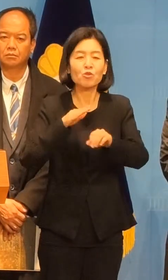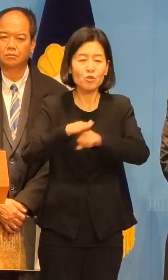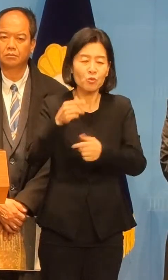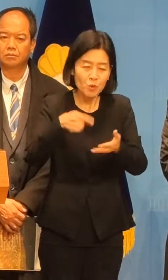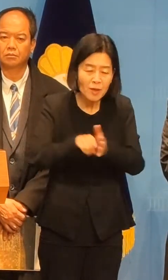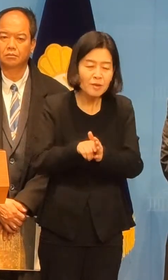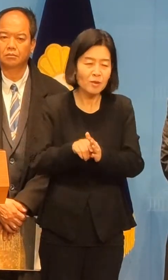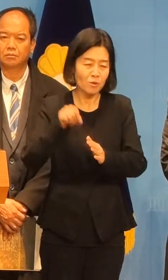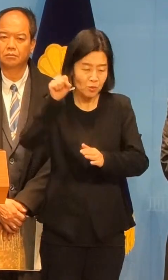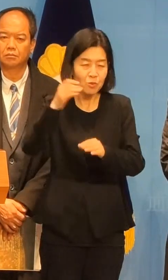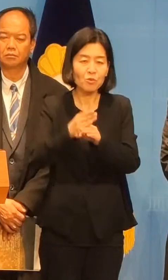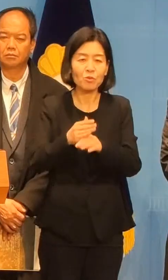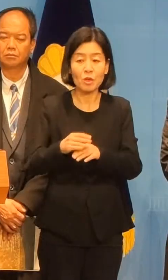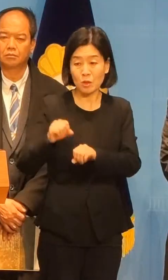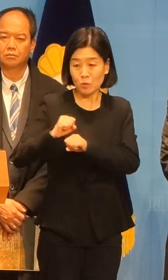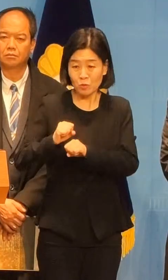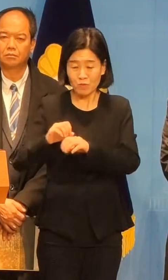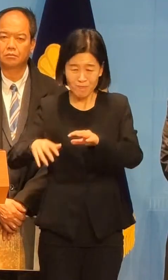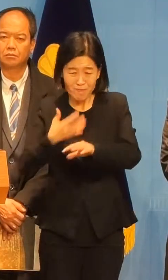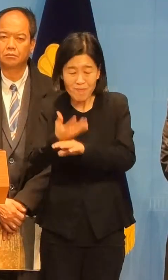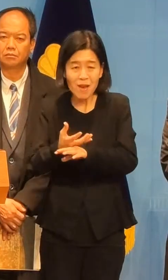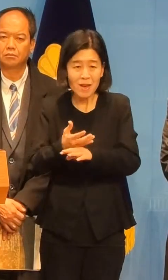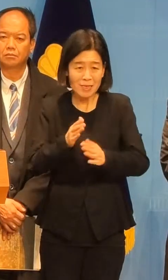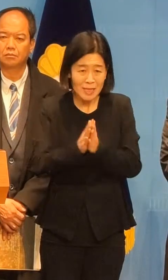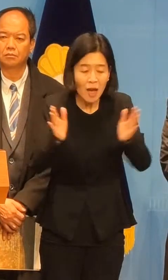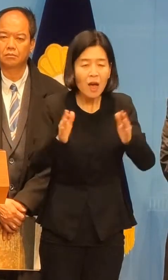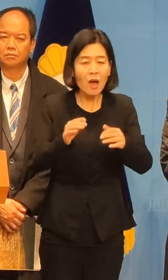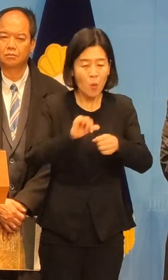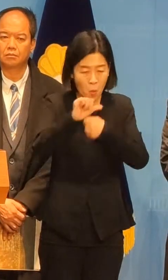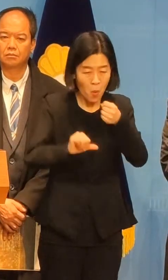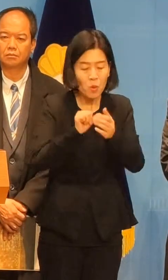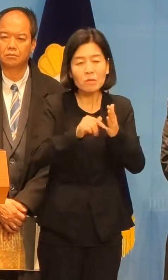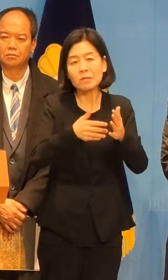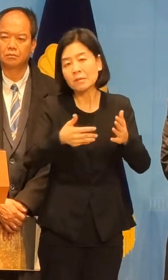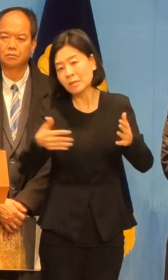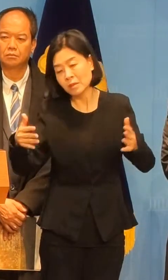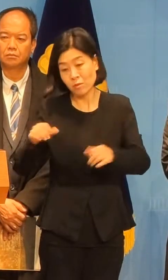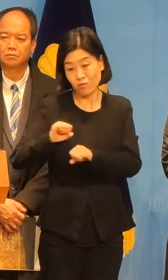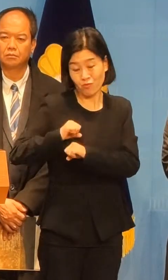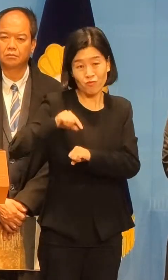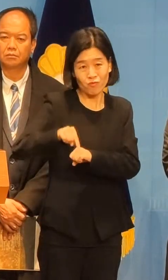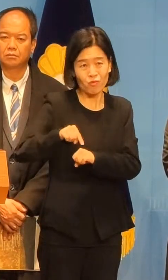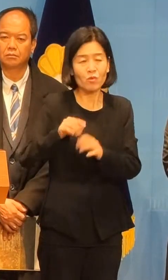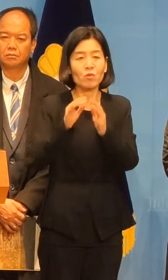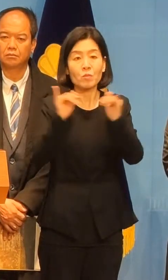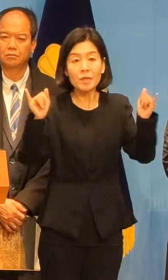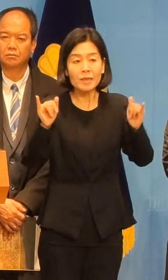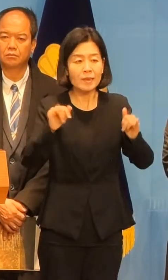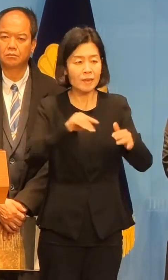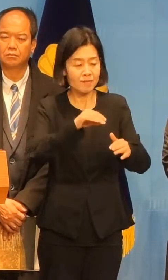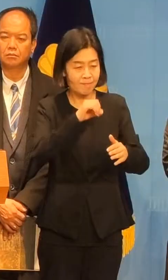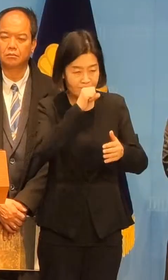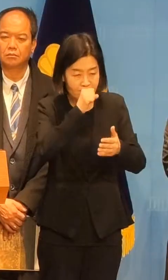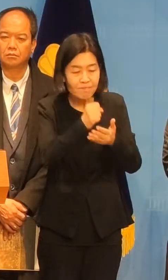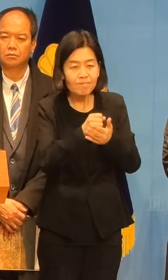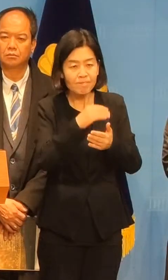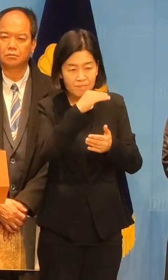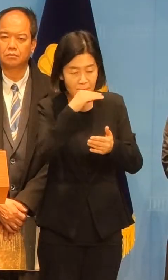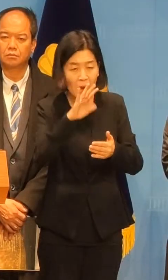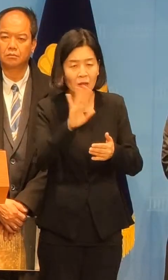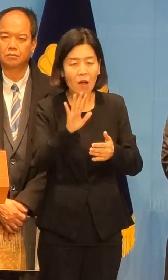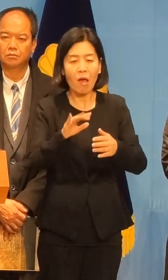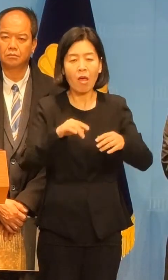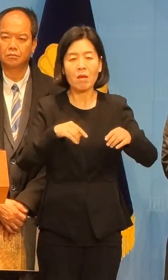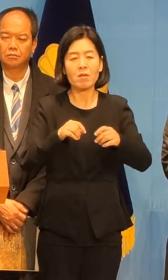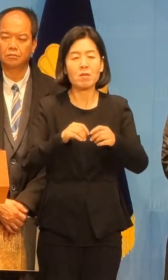쿠데타 시도가 시작된 지 거의 5년이 지난 지금 군부는 국민적 정당성, 영토